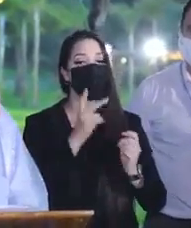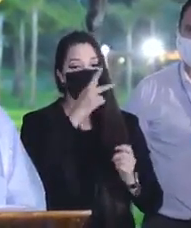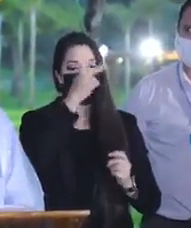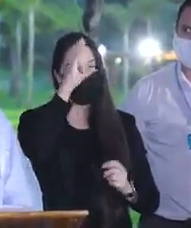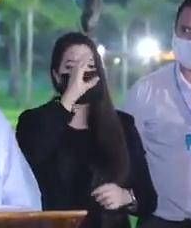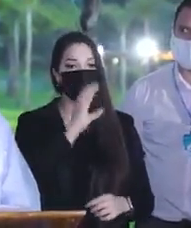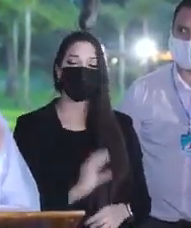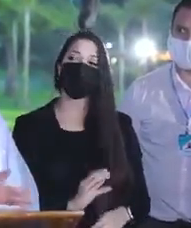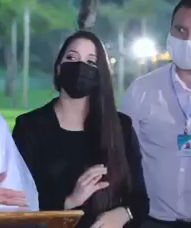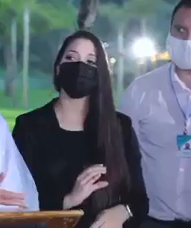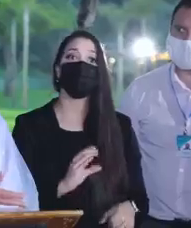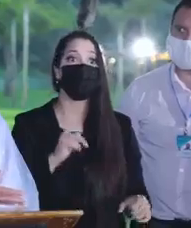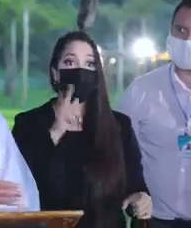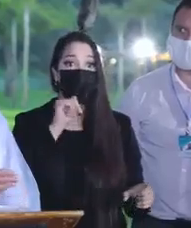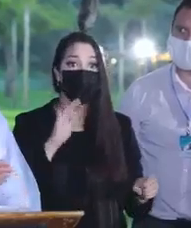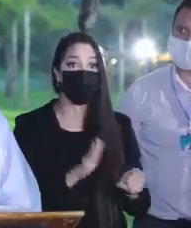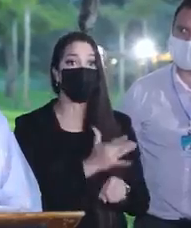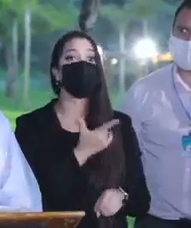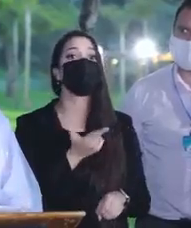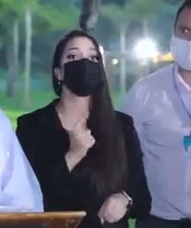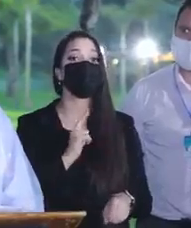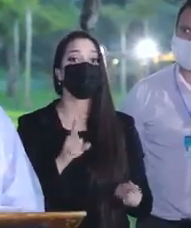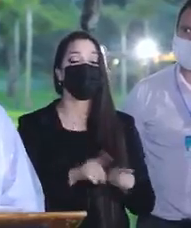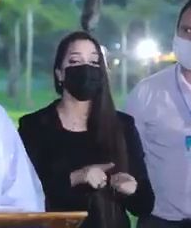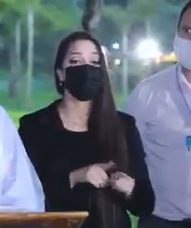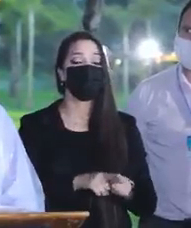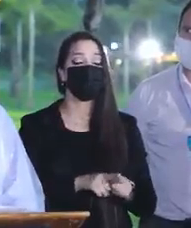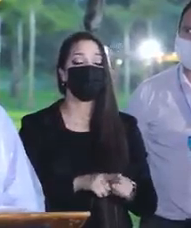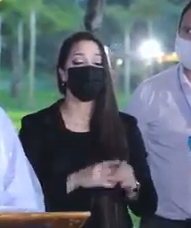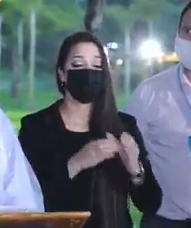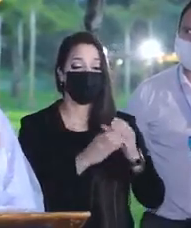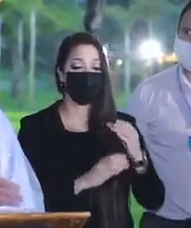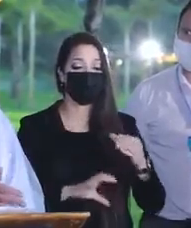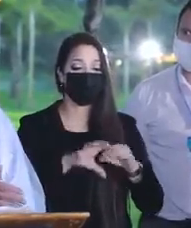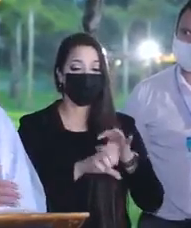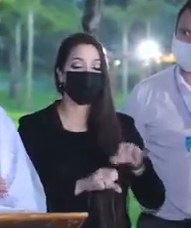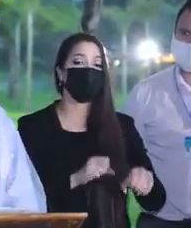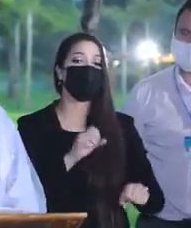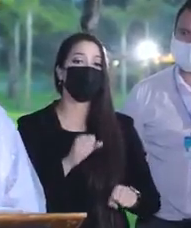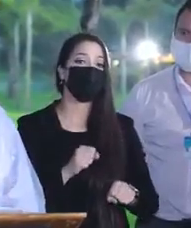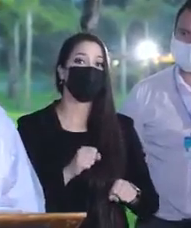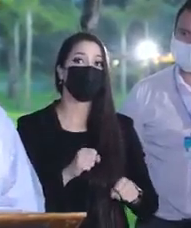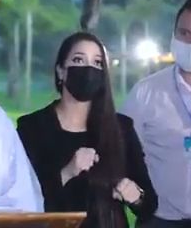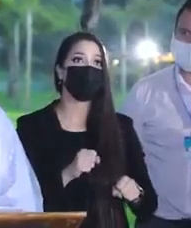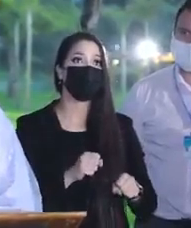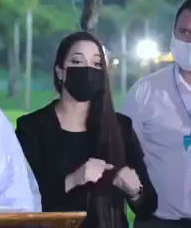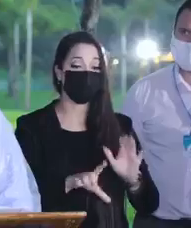de abastecimento e coleta de esgoto. E vamos cumprir a